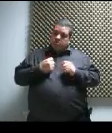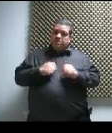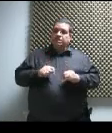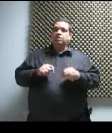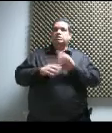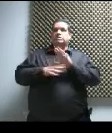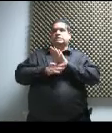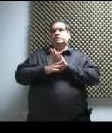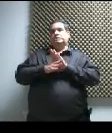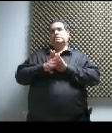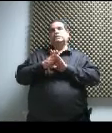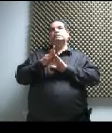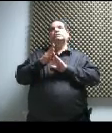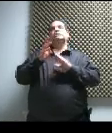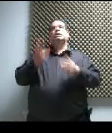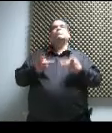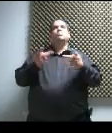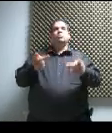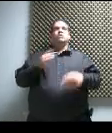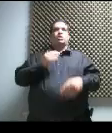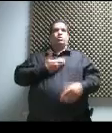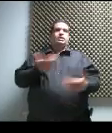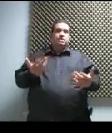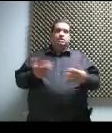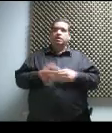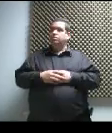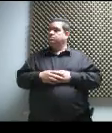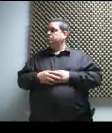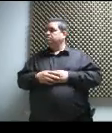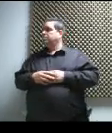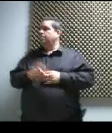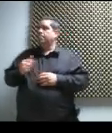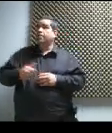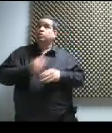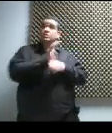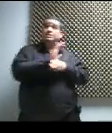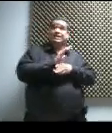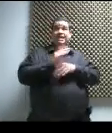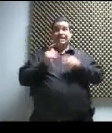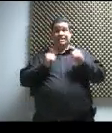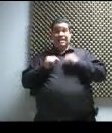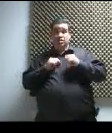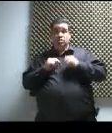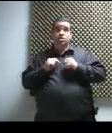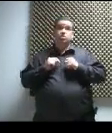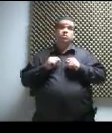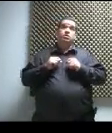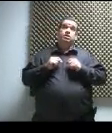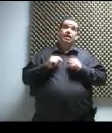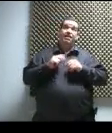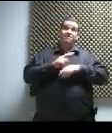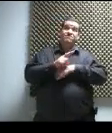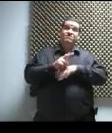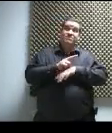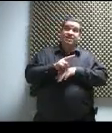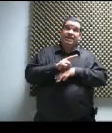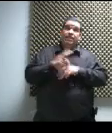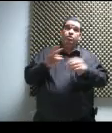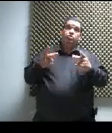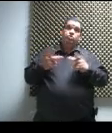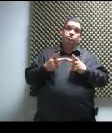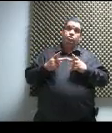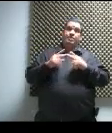esta propuesta nuestra. Que es diferente, porque esto es cine y teatro. en Vieques. Cine, teatro, Vieques, precisamente un sitio